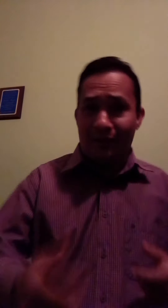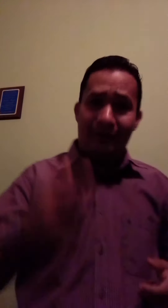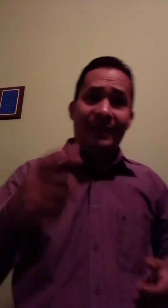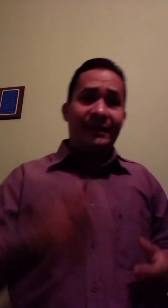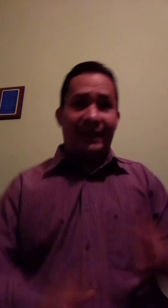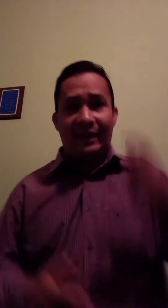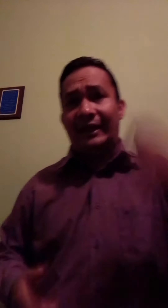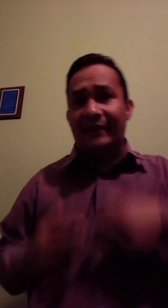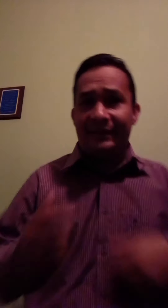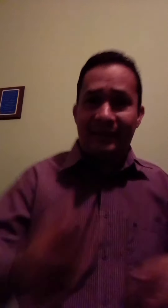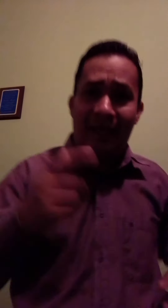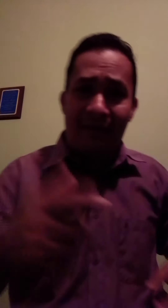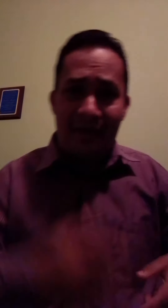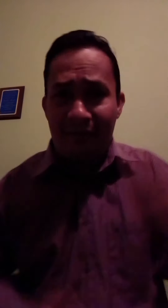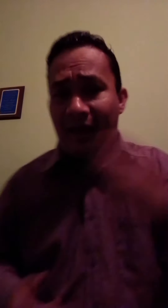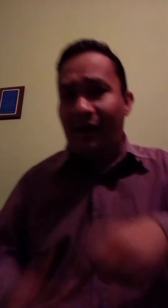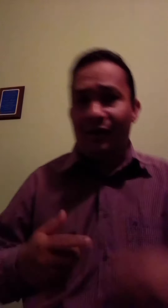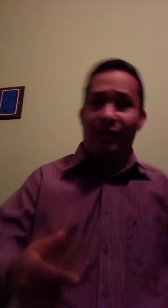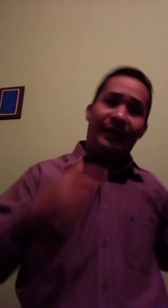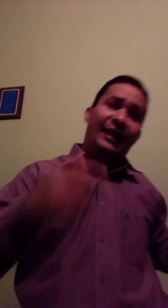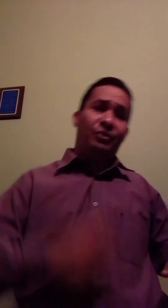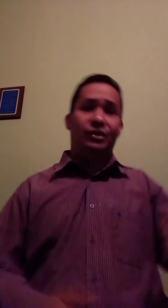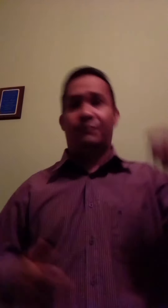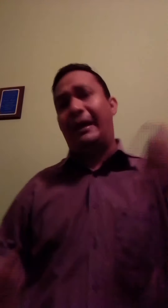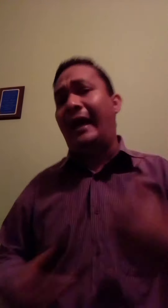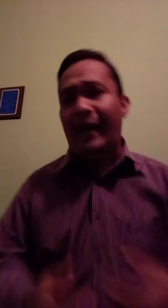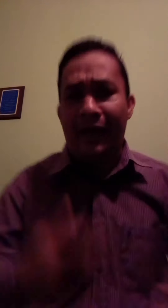Satanás está debajo de tus pies